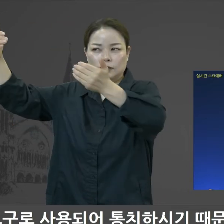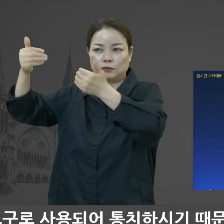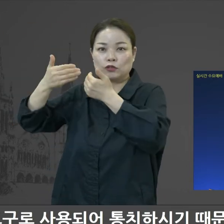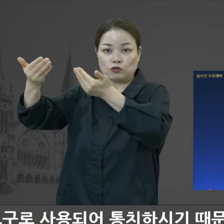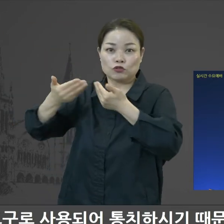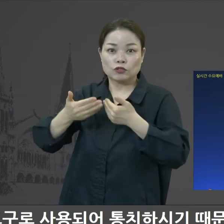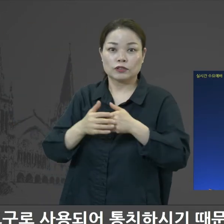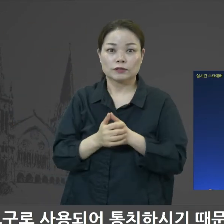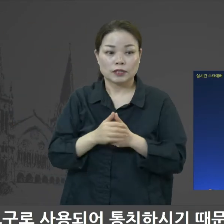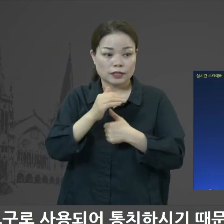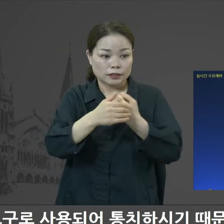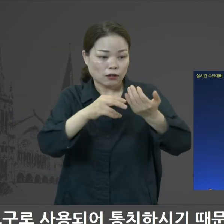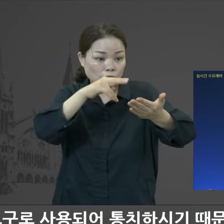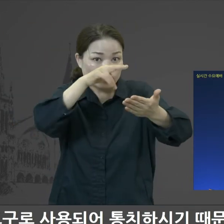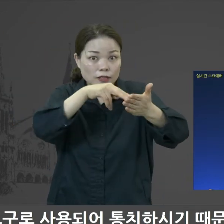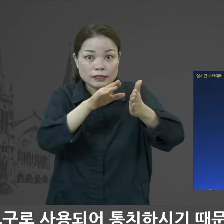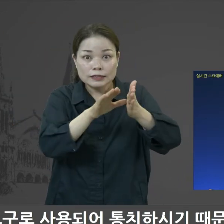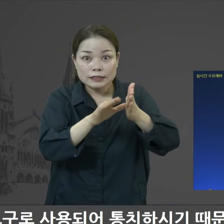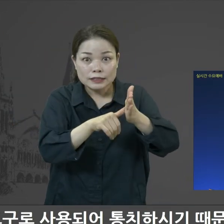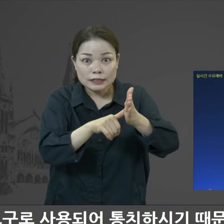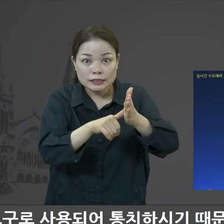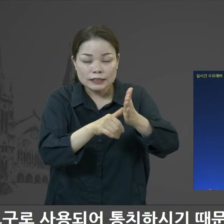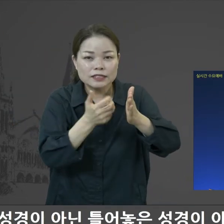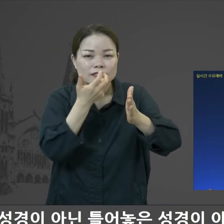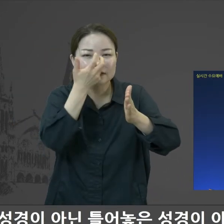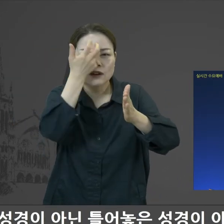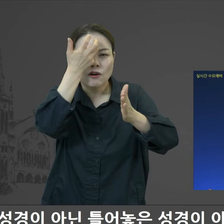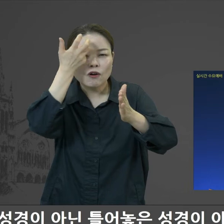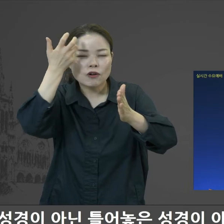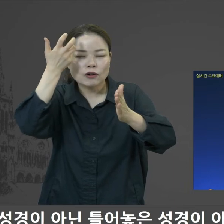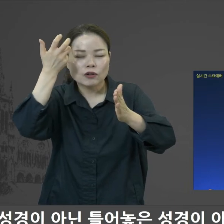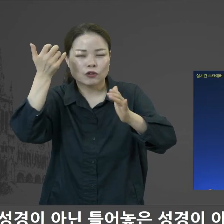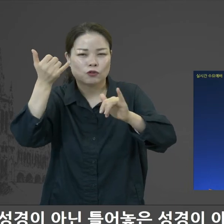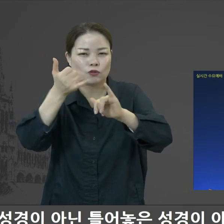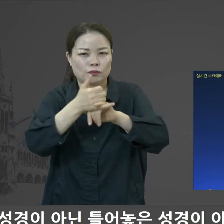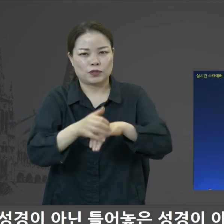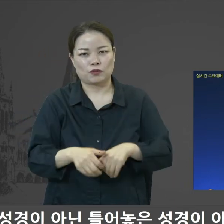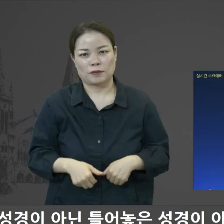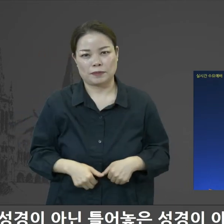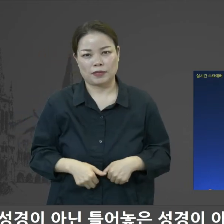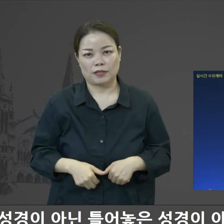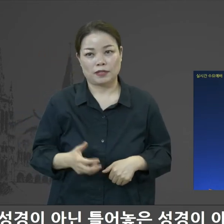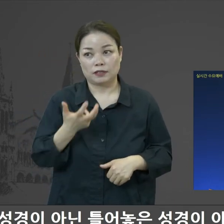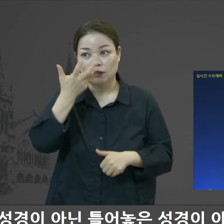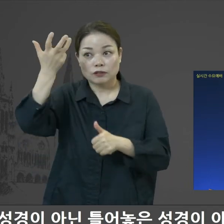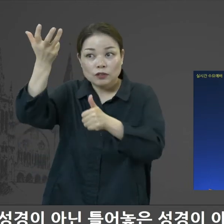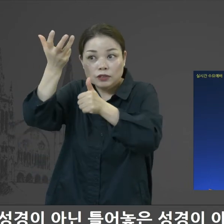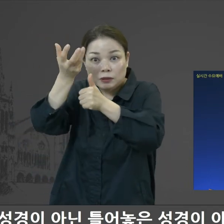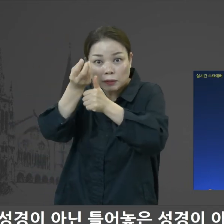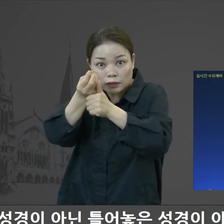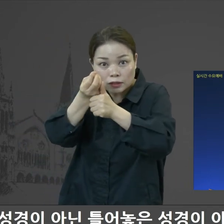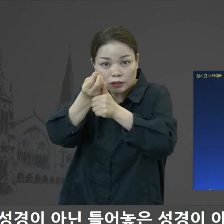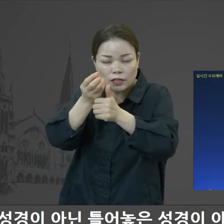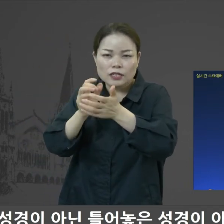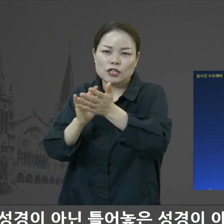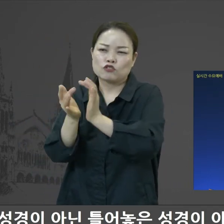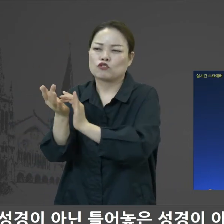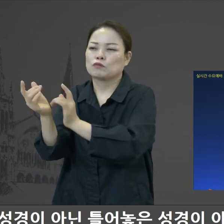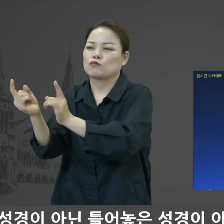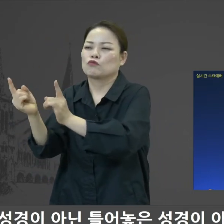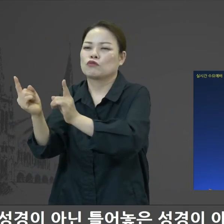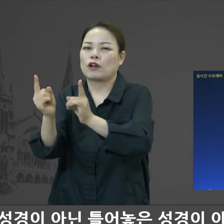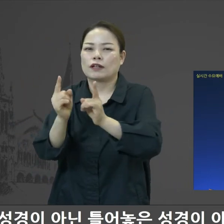있습니다. 성경 읽을 때 성령이 분명히 필요합니다. 그래서 예수님